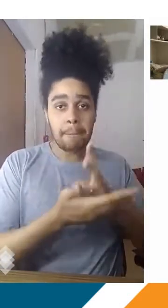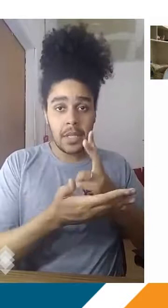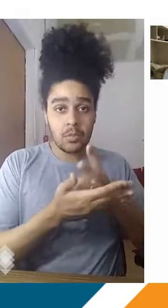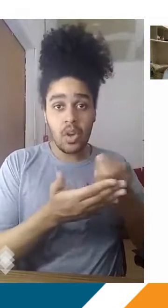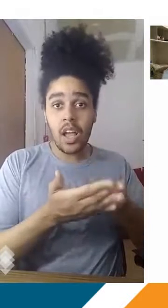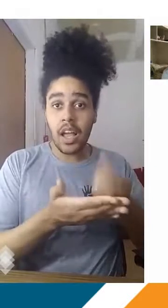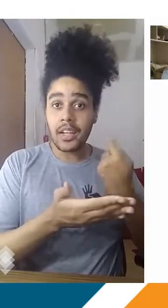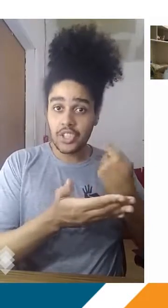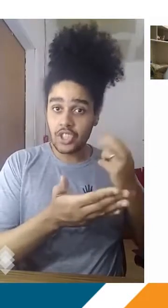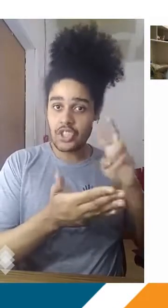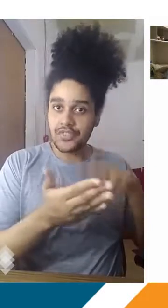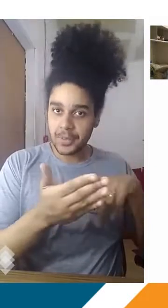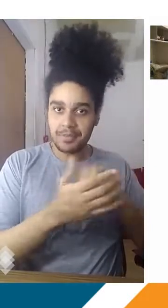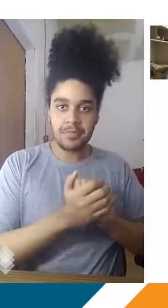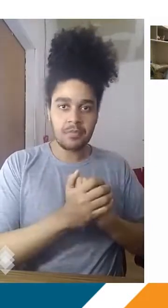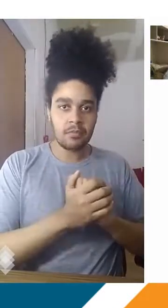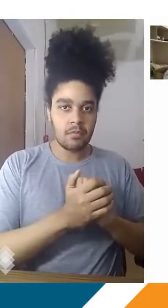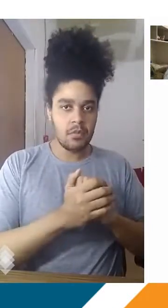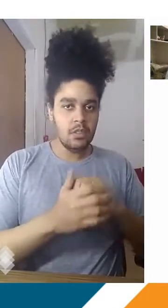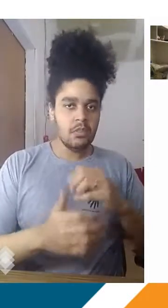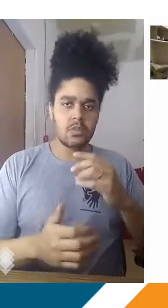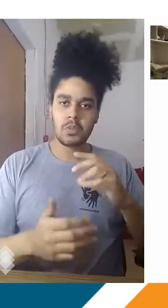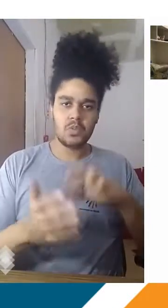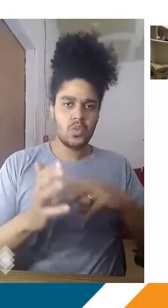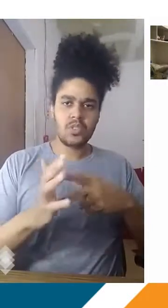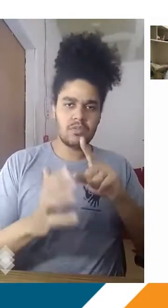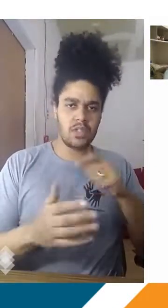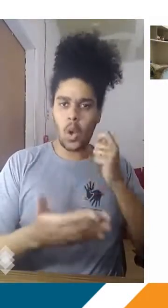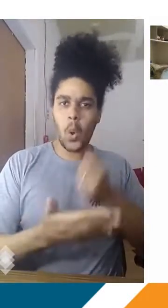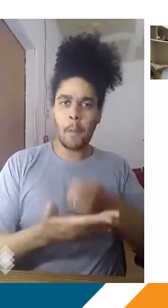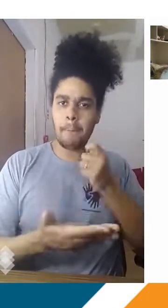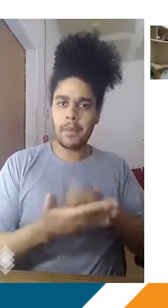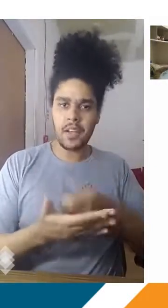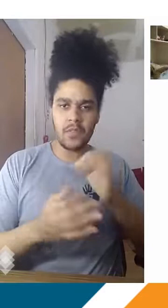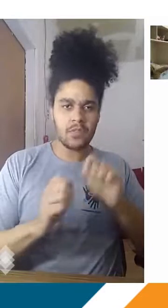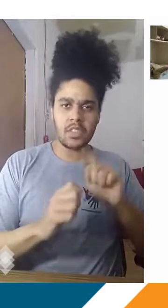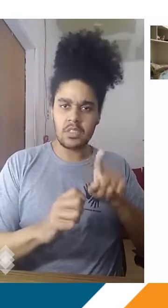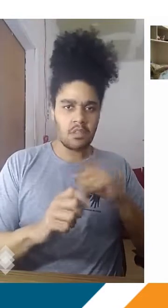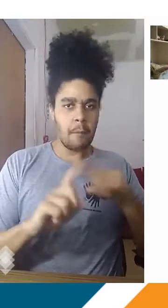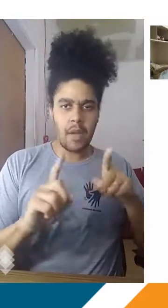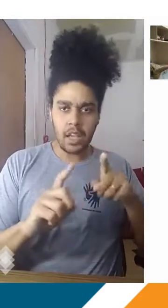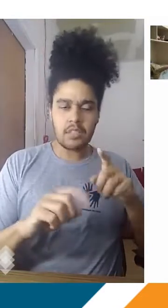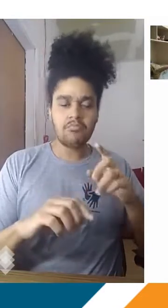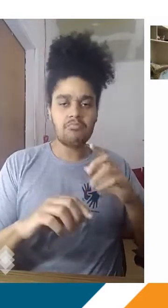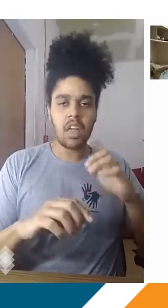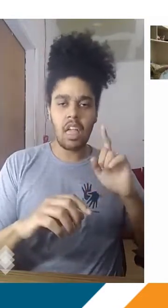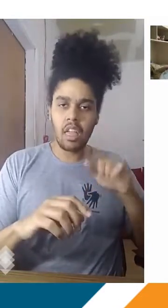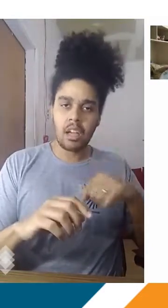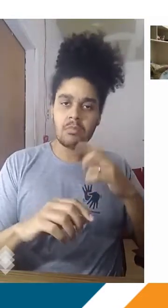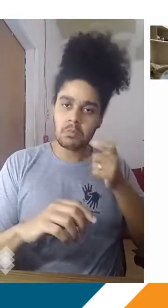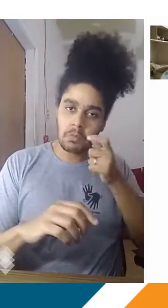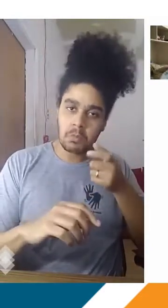tema, mesmo antes de lê-lo. Tá legal? Não quer dizer que vocês são obrigados a acertar isso, mas isso pode ser interessante para a